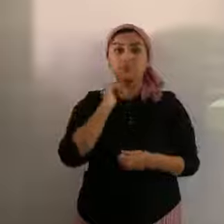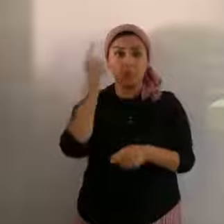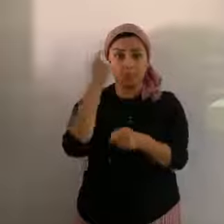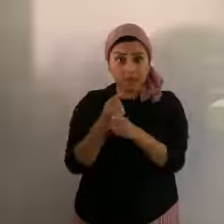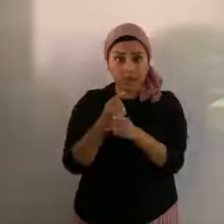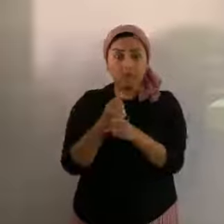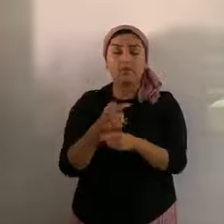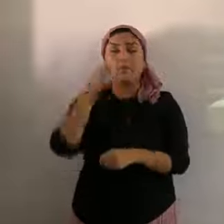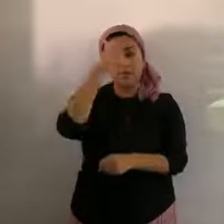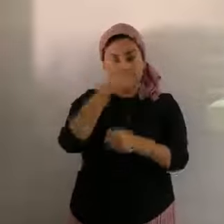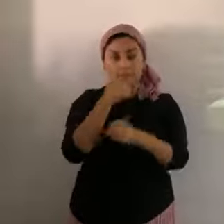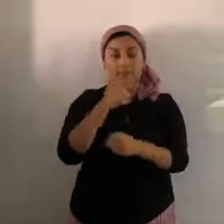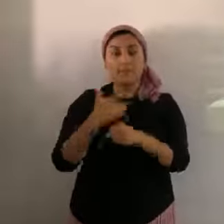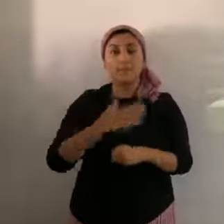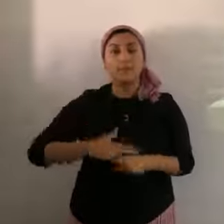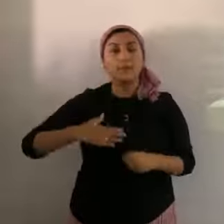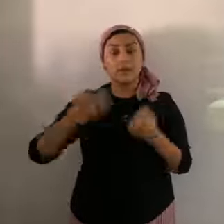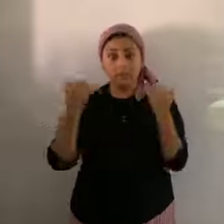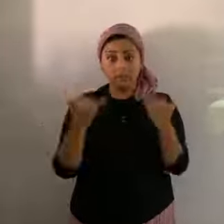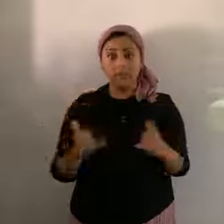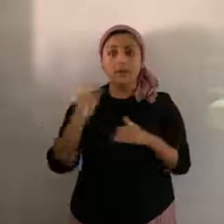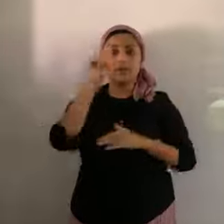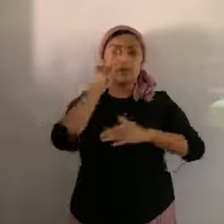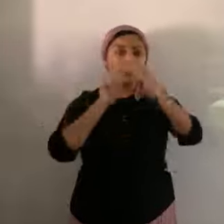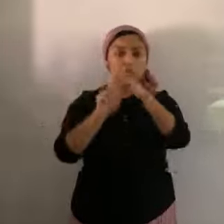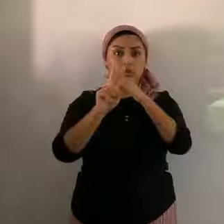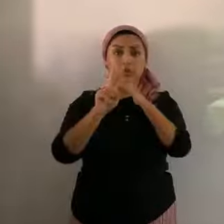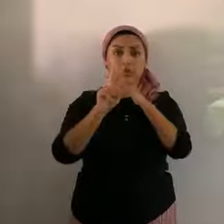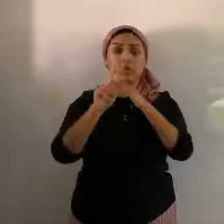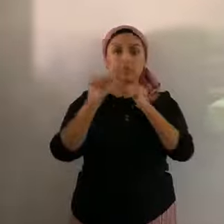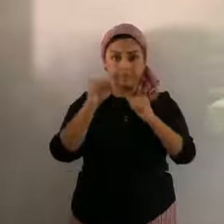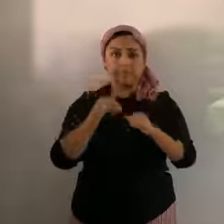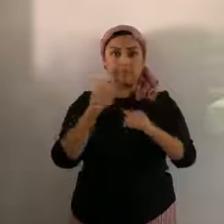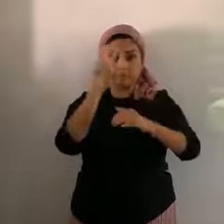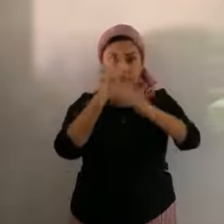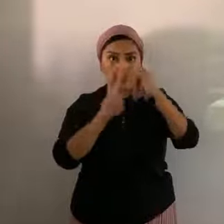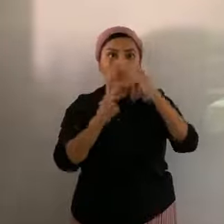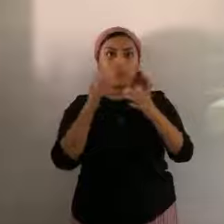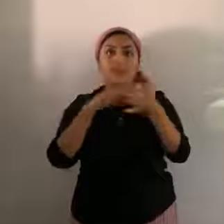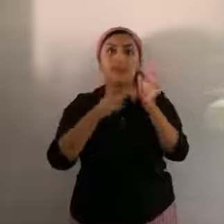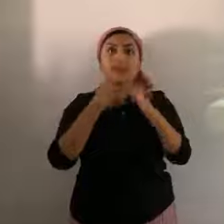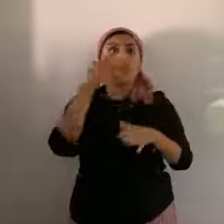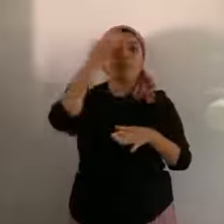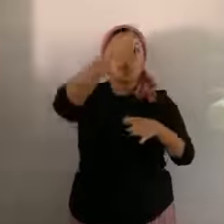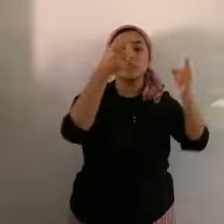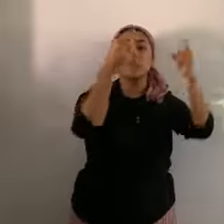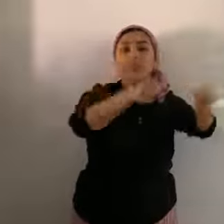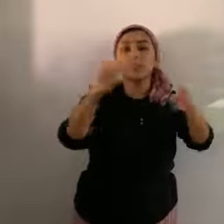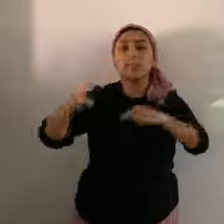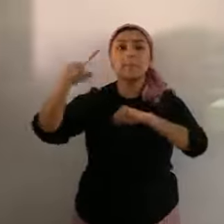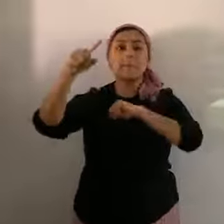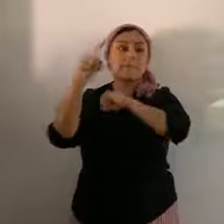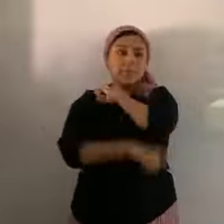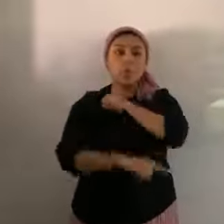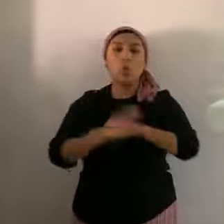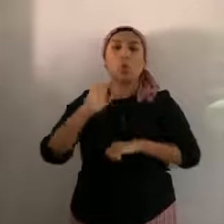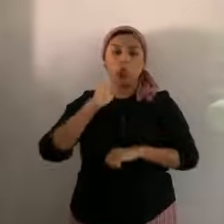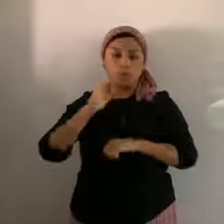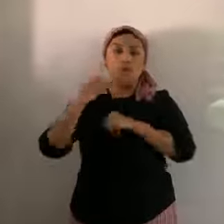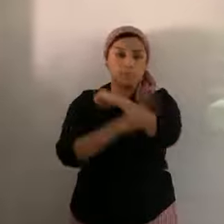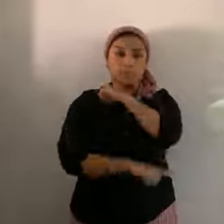ver, amado Sahin, ¿es una señal profética? Sí, pero es dramática, porque está simbolizando el juicio